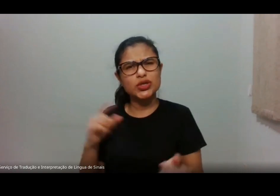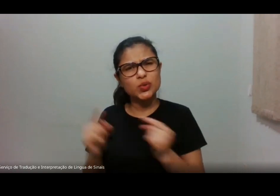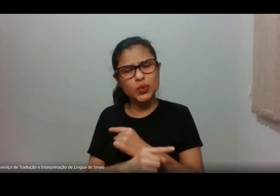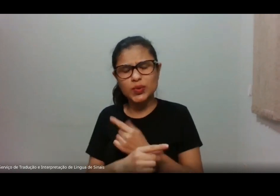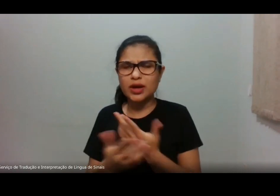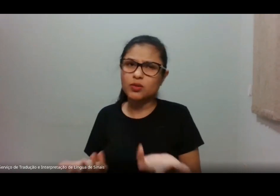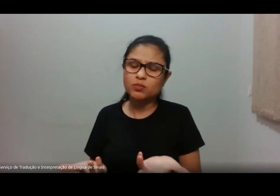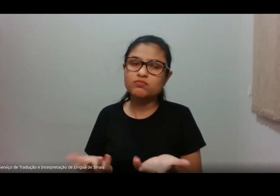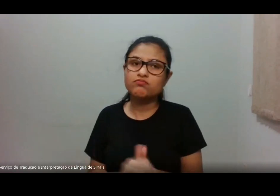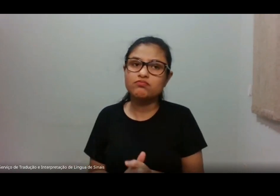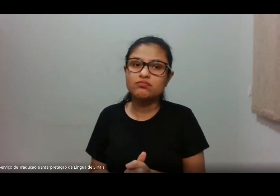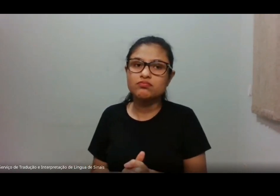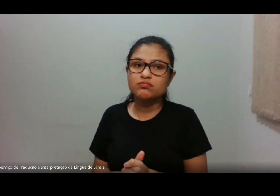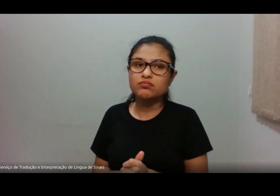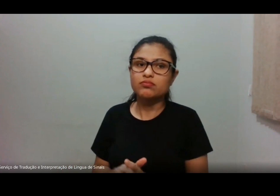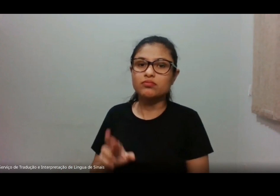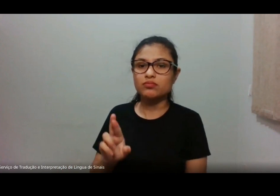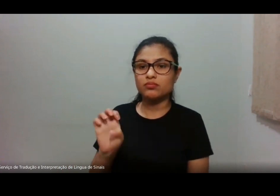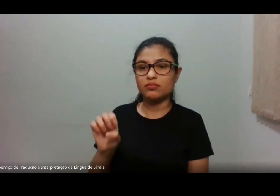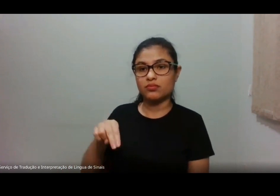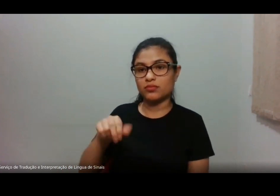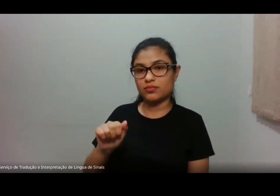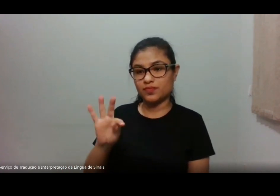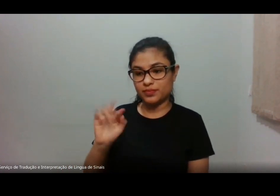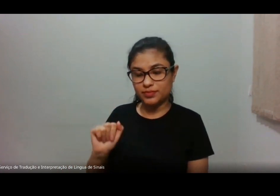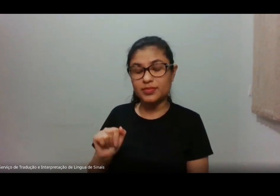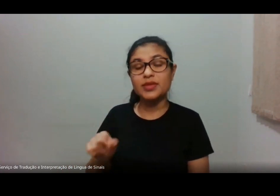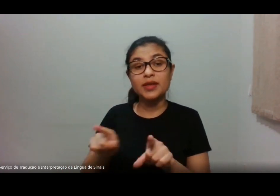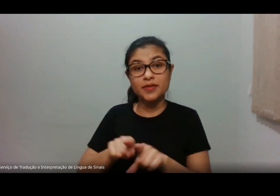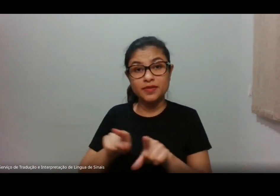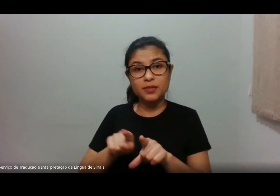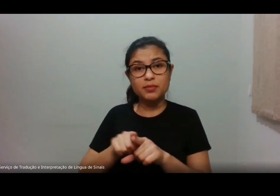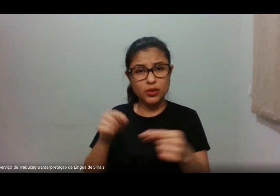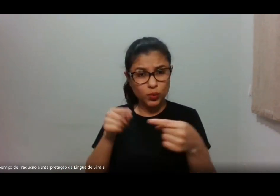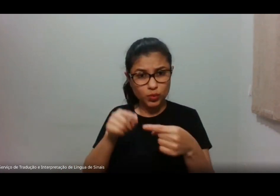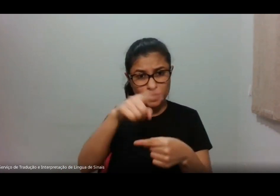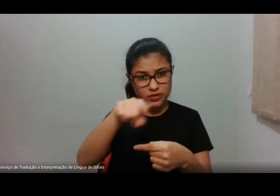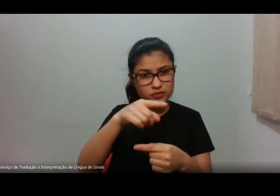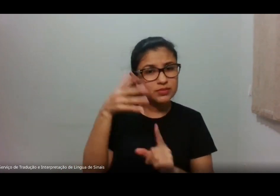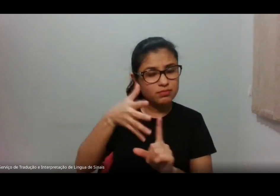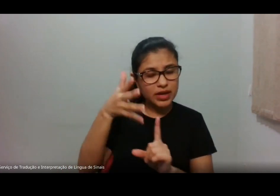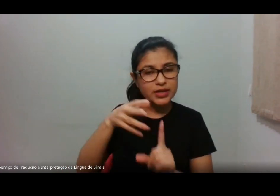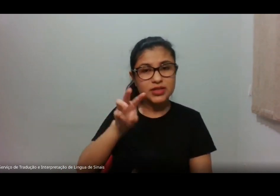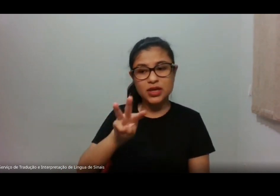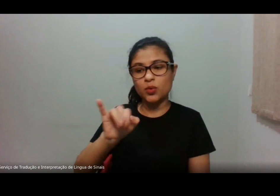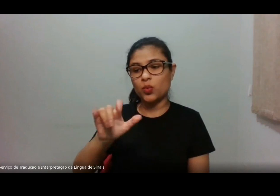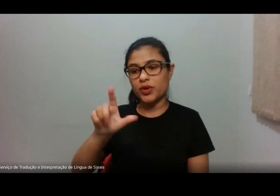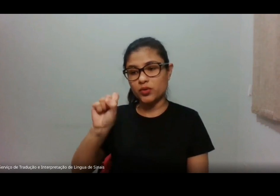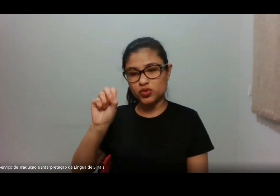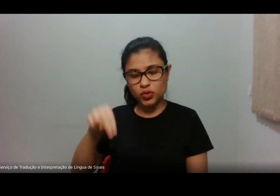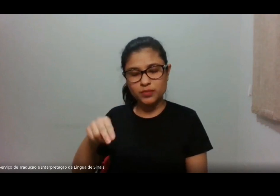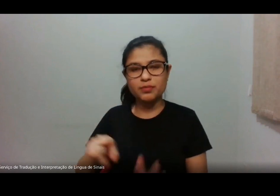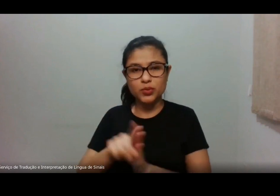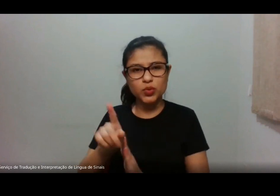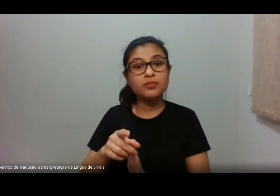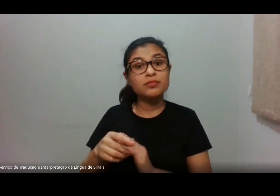E acho que bem relacionado também a essas perguntas e ao que você estava falando, o Winson perguntou, né,